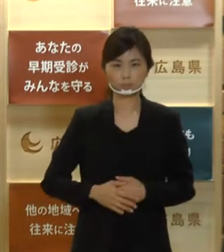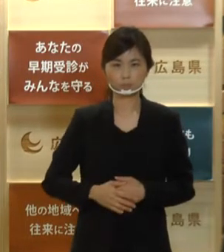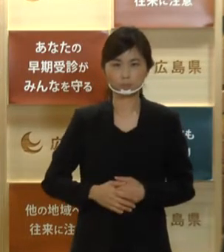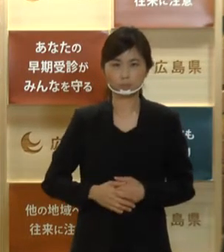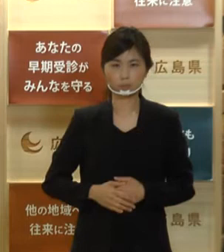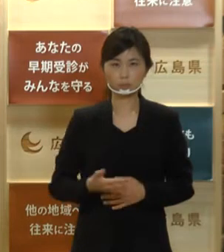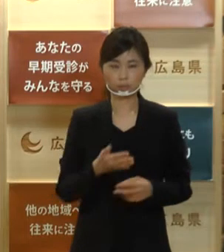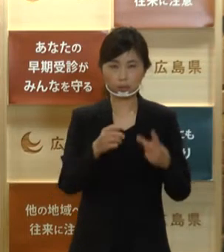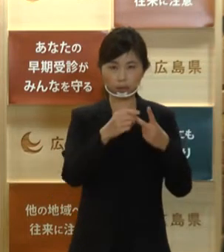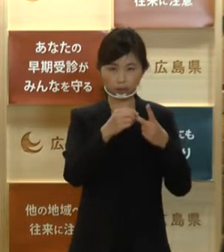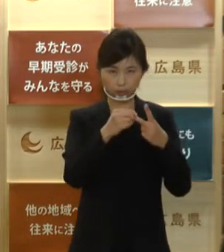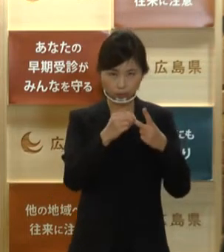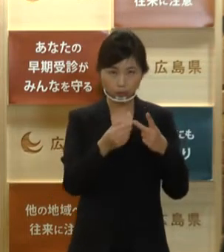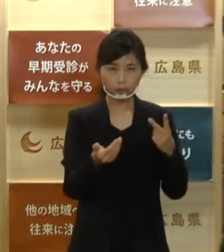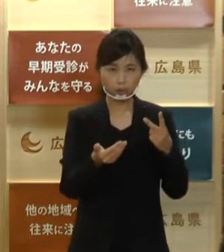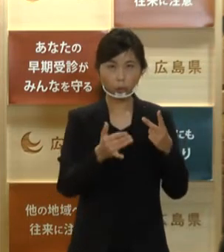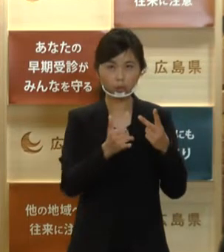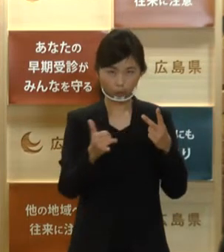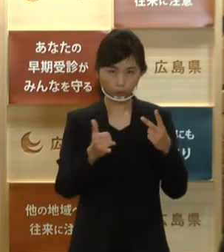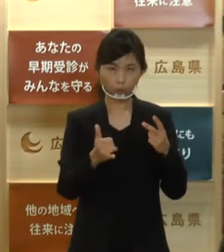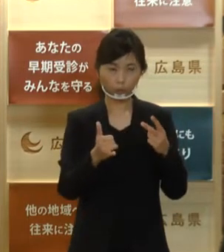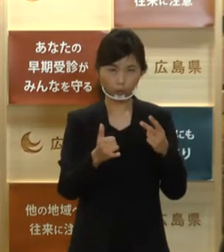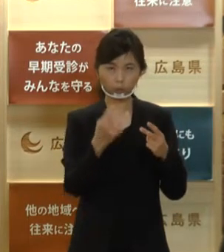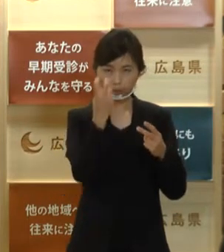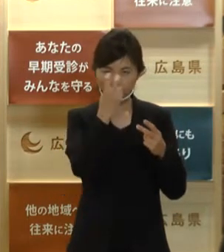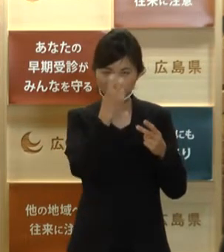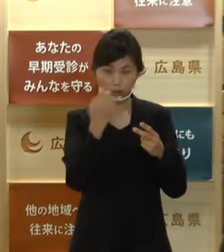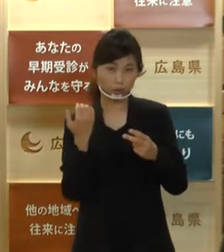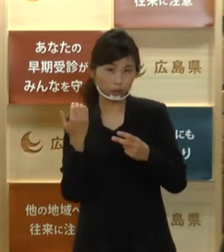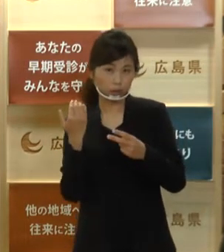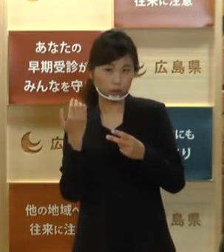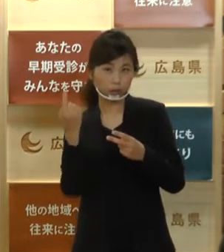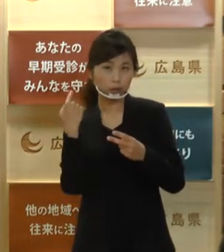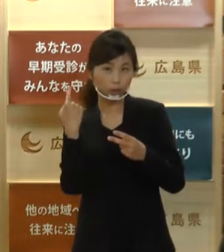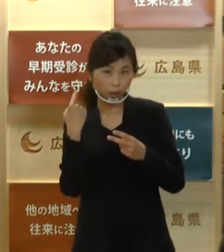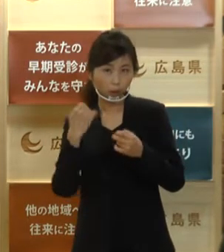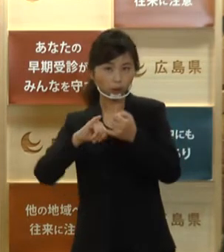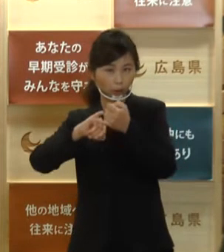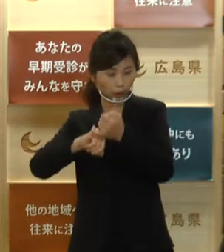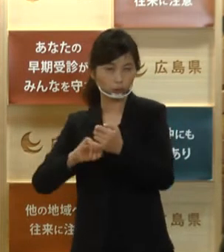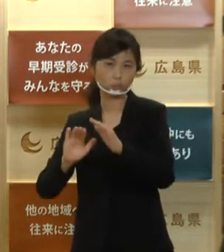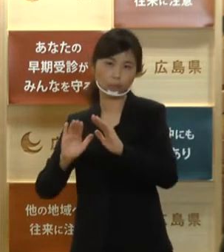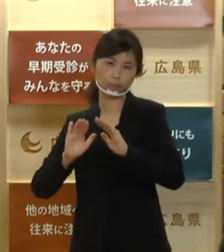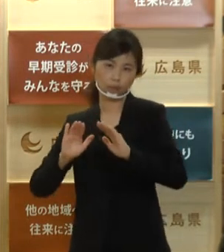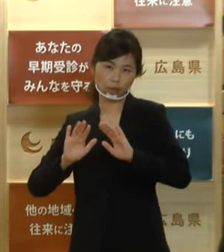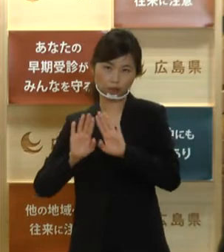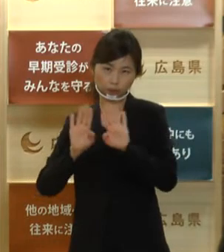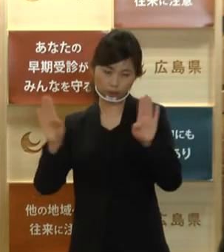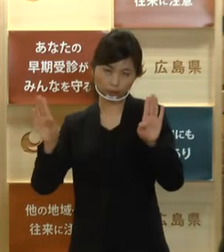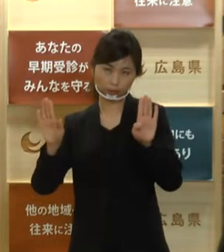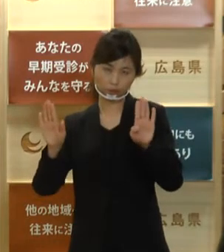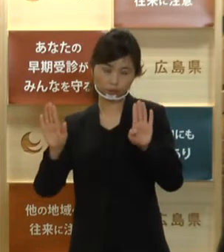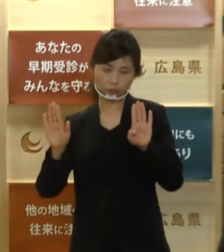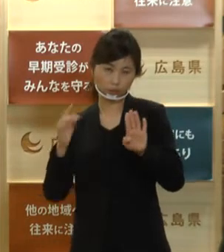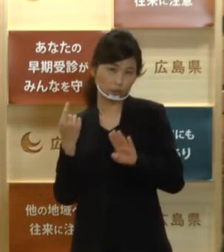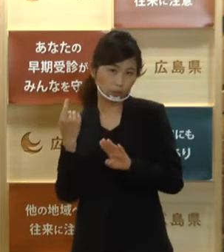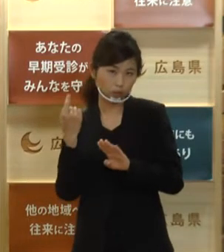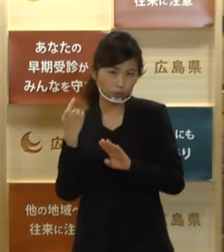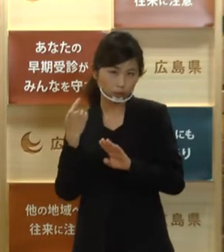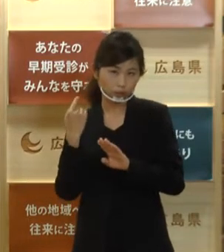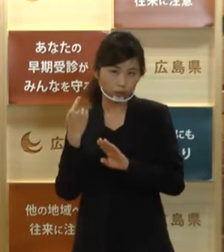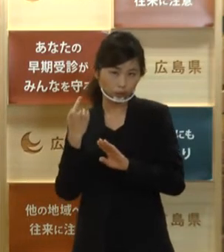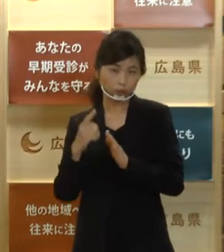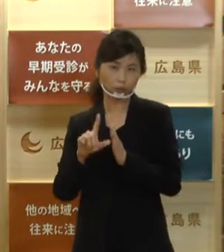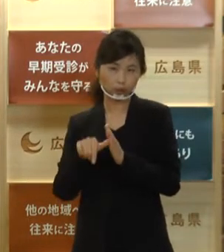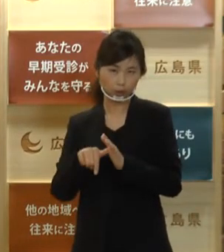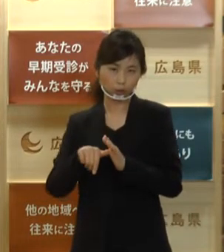中実施ですが、こちらにつきましては昨日から予約の受付を開始しておりまして、昨日1日のご予約い